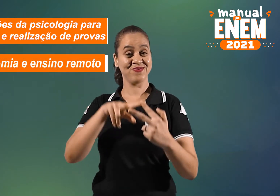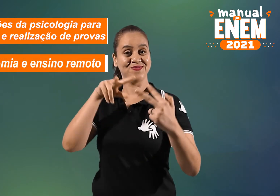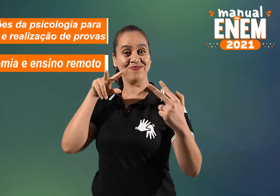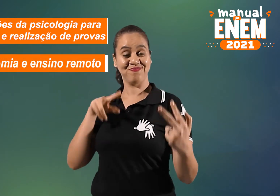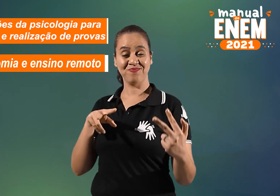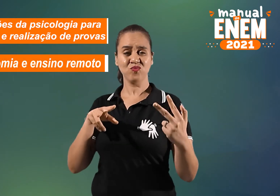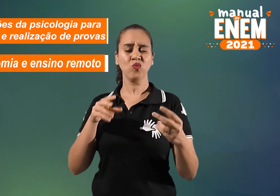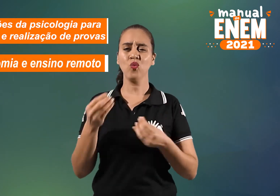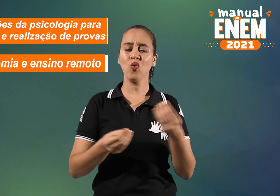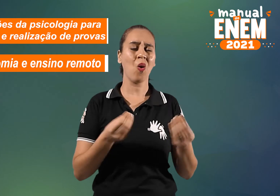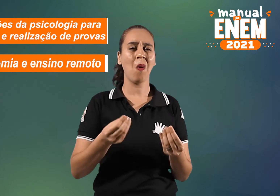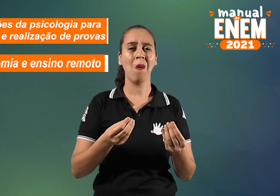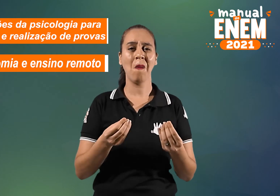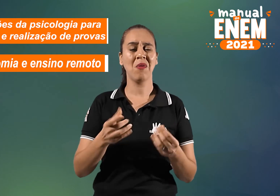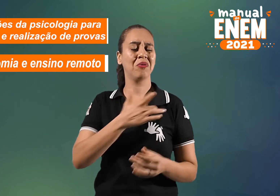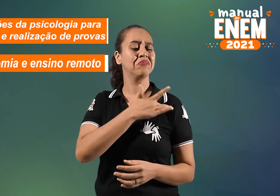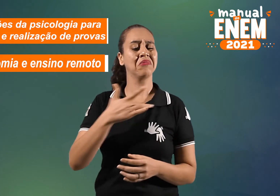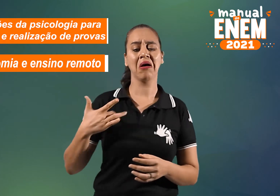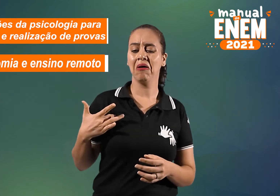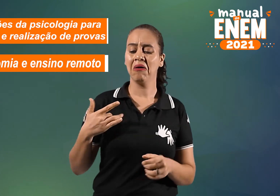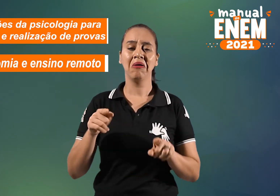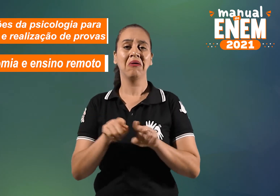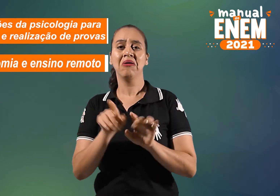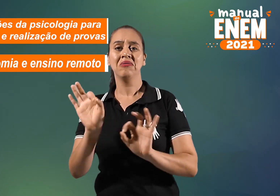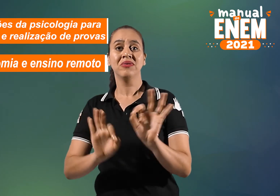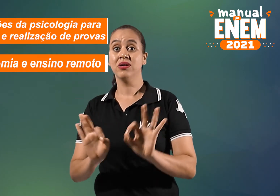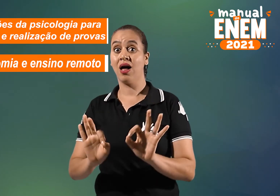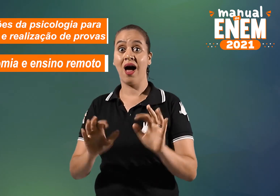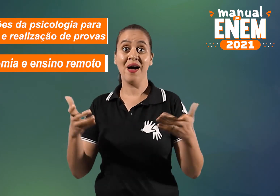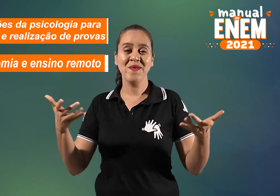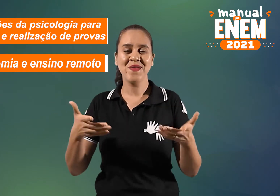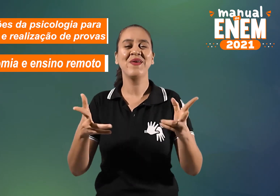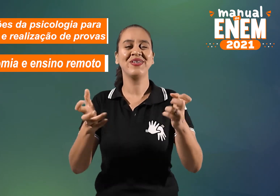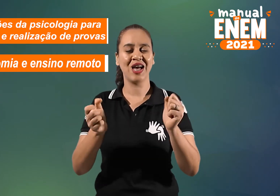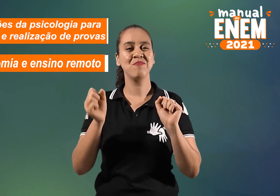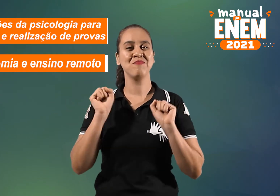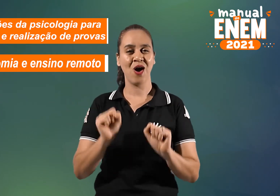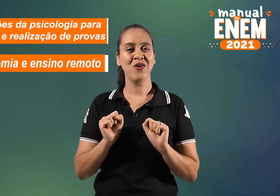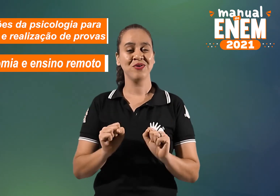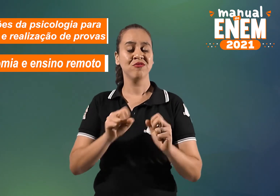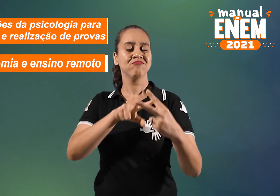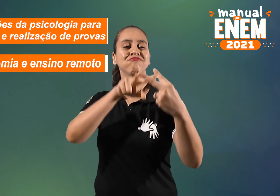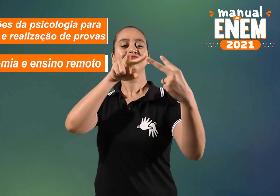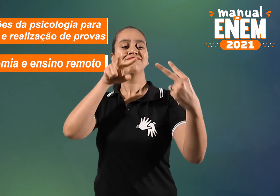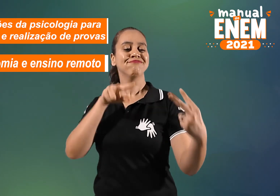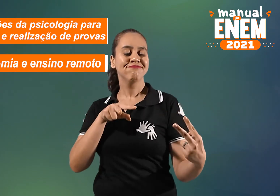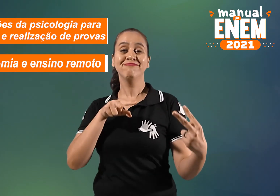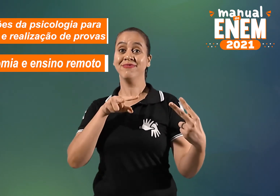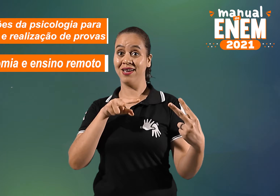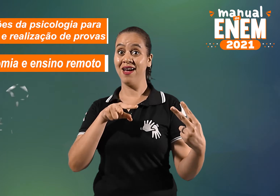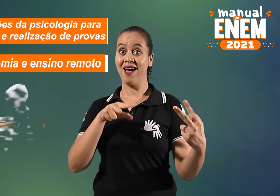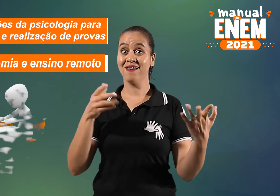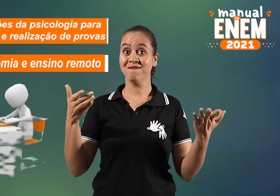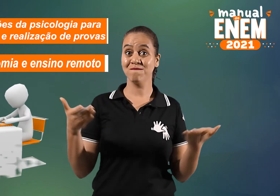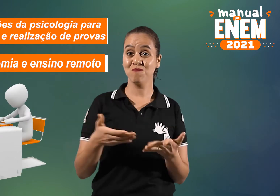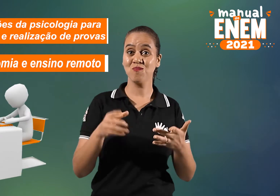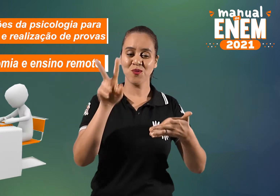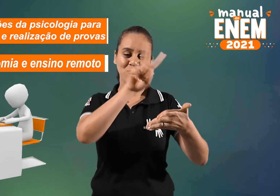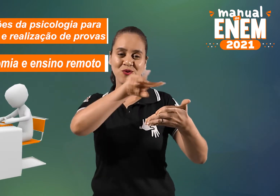remoto. Bom, com o ensino sendo realizado de forma remota, nós podemos assistir a aulas, fazer tarefas e ler os